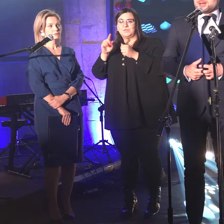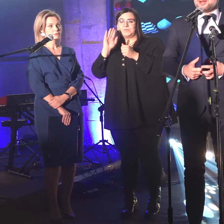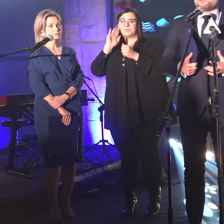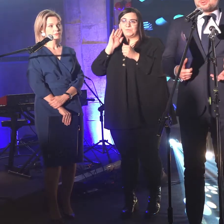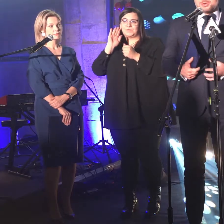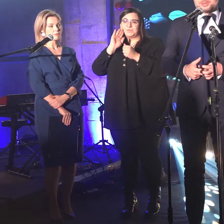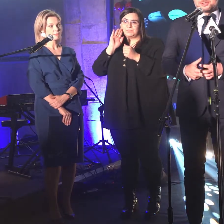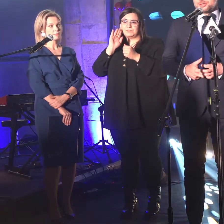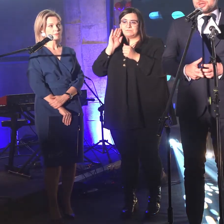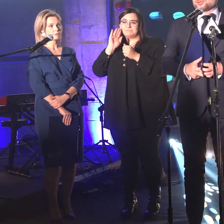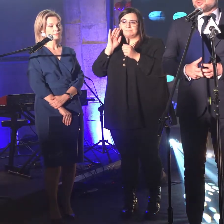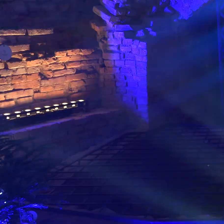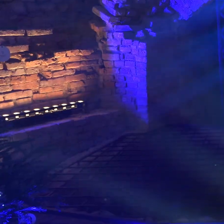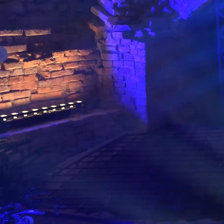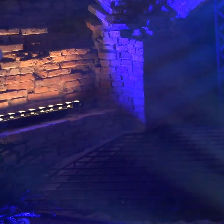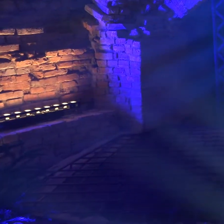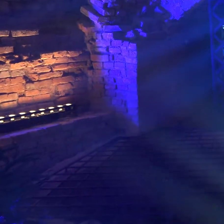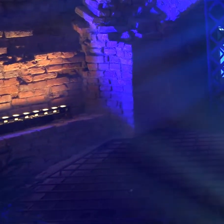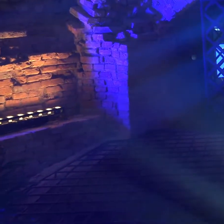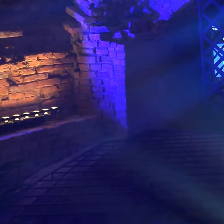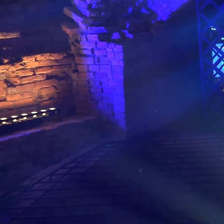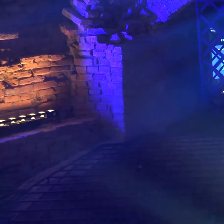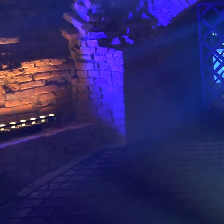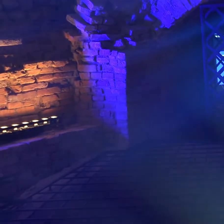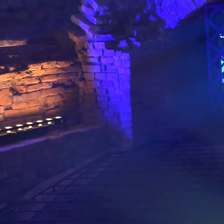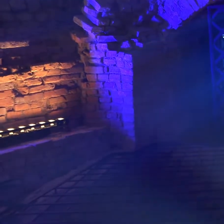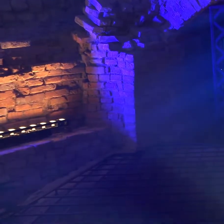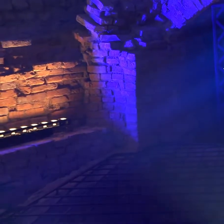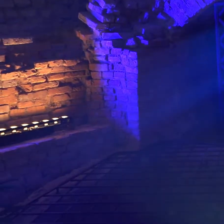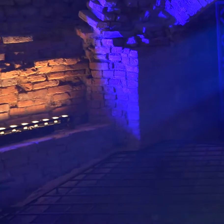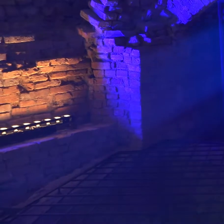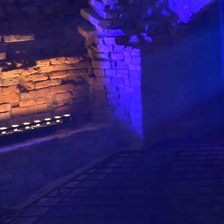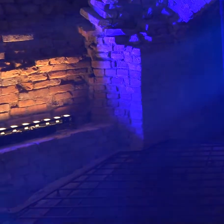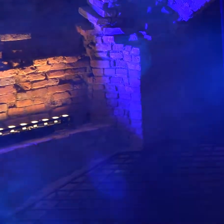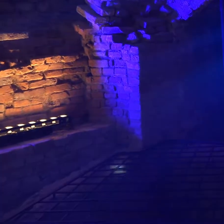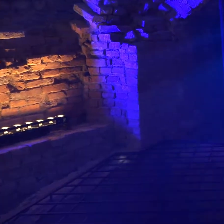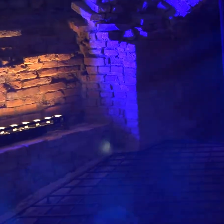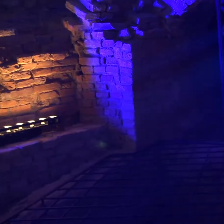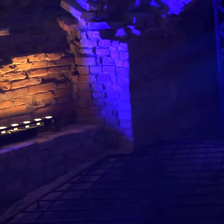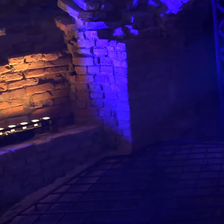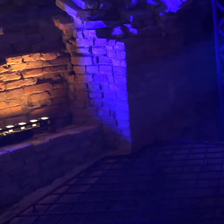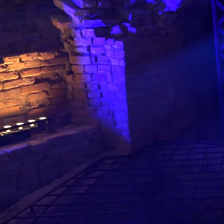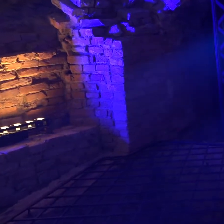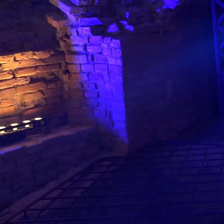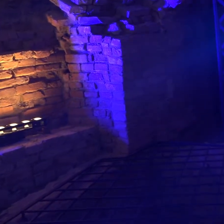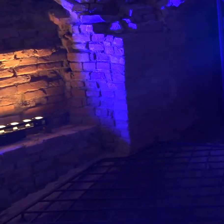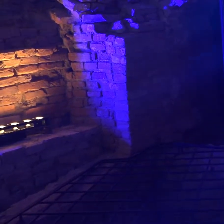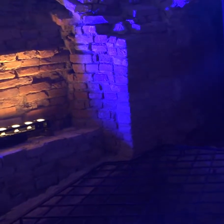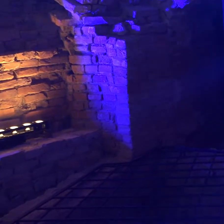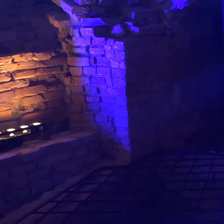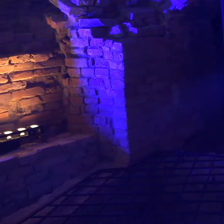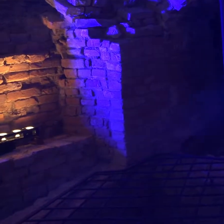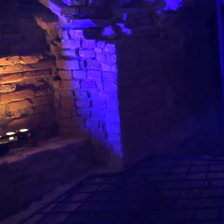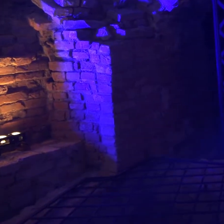odzwierciedla w ogóle historię rozwoju i unowocześnienia naszego miasta. Jestem zatem szczególnie zaszczycony, że mogę